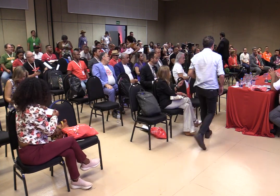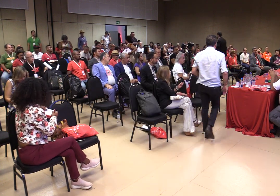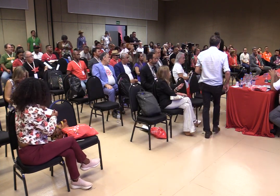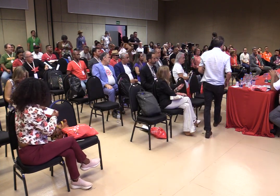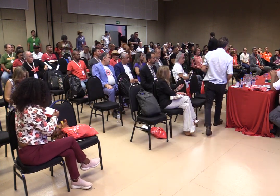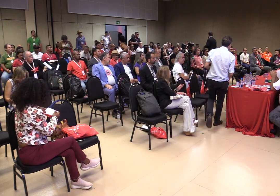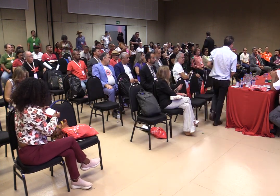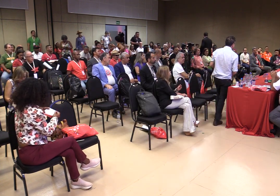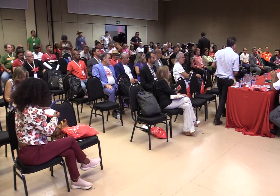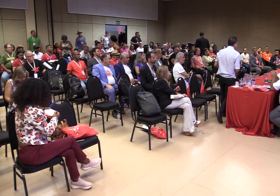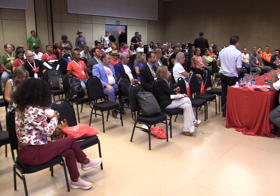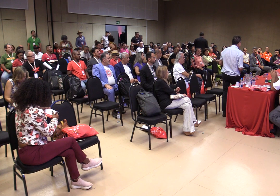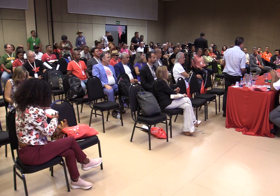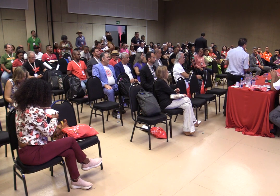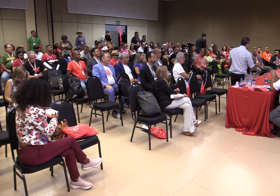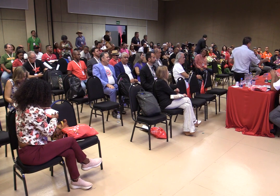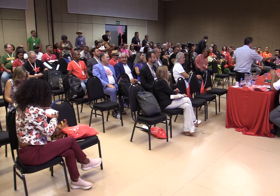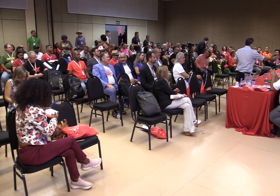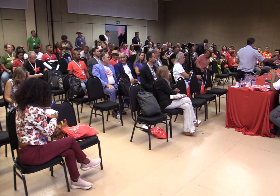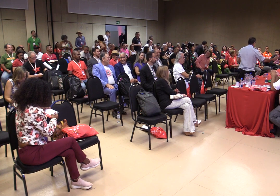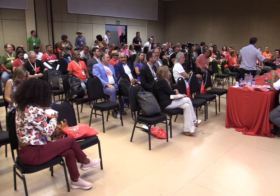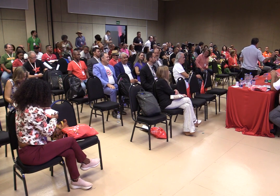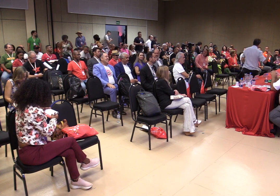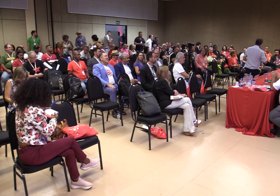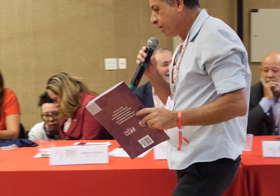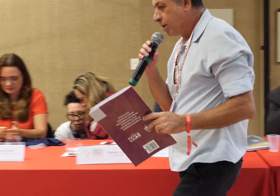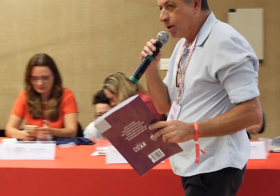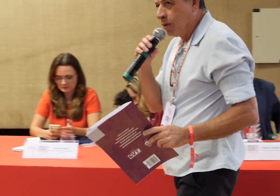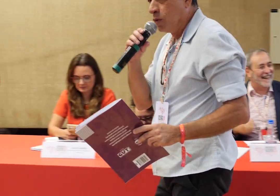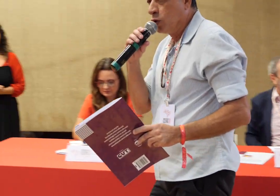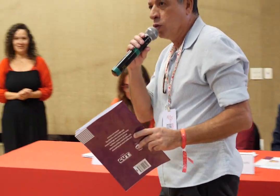Agrimaldo, diretamente da Bahia.